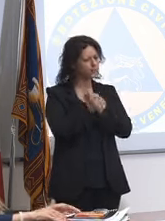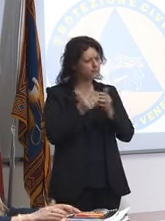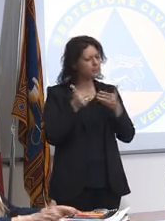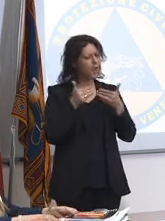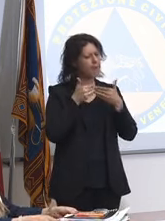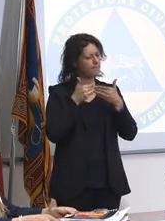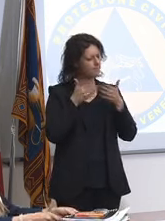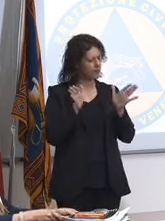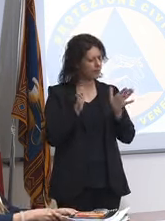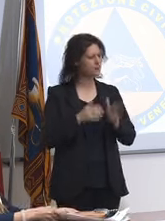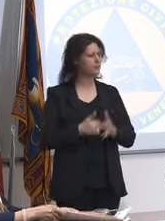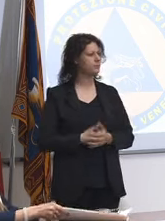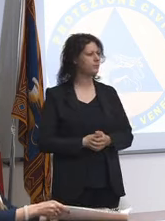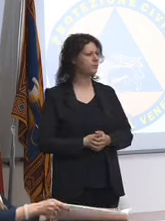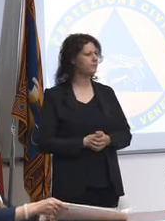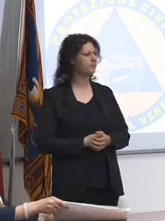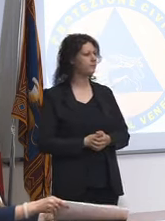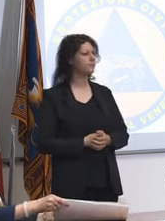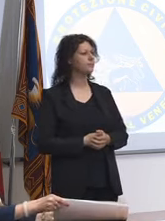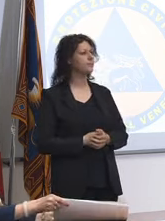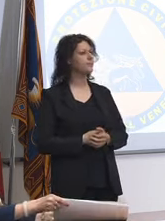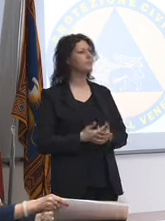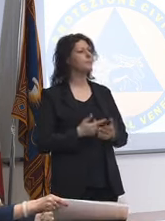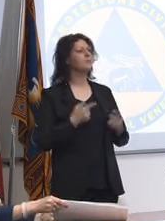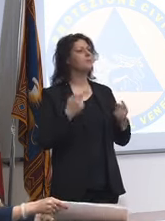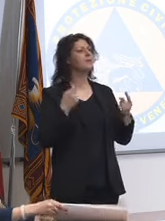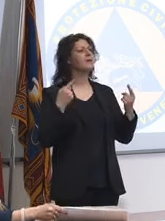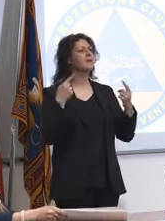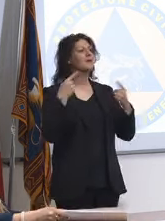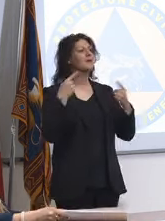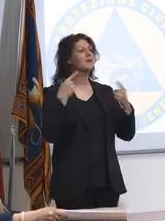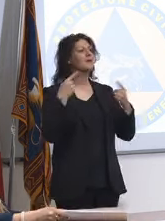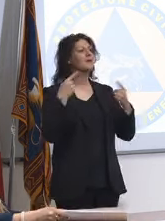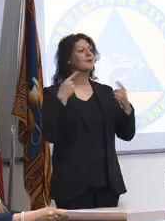invece a Verona c'è questa realtà del spettacolo di Circe, molto forte, in merito a quello, e